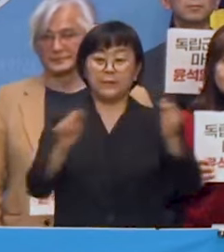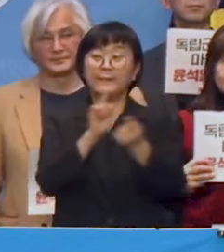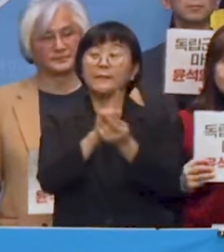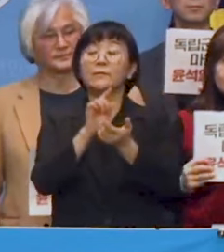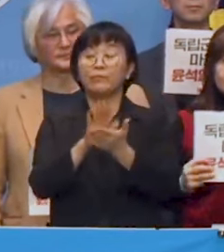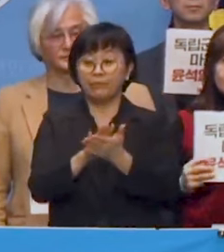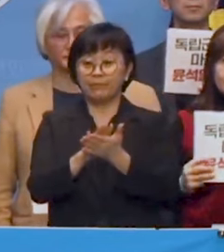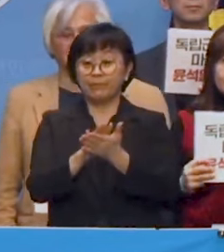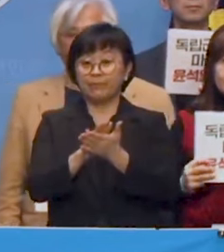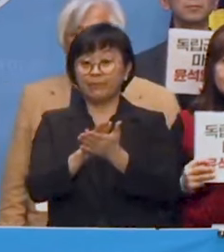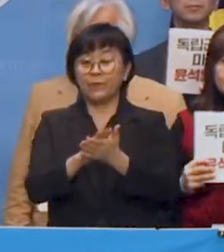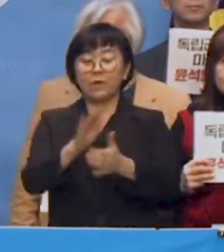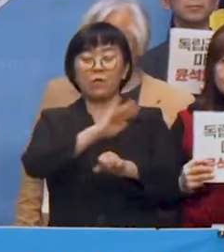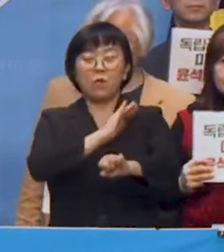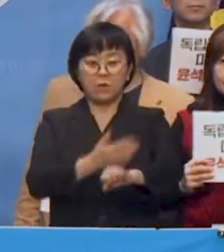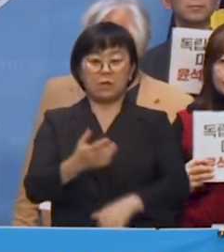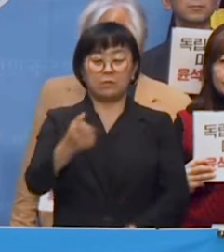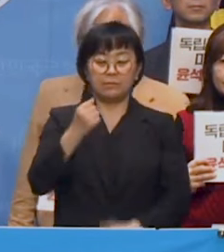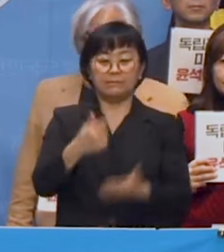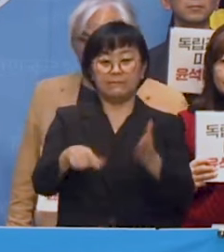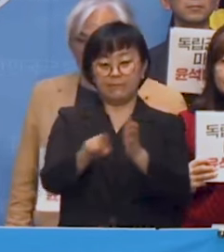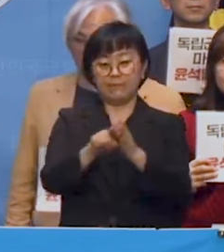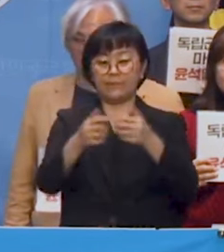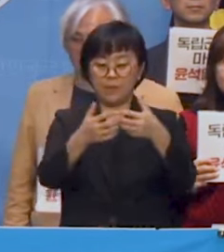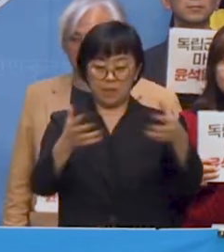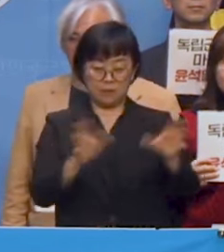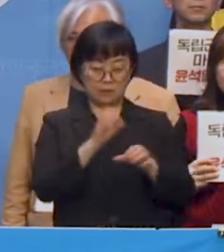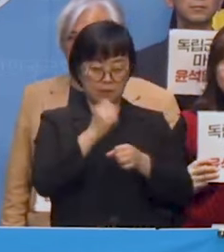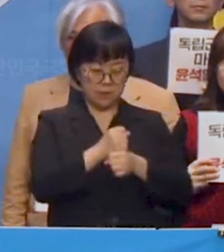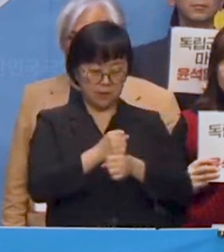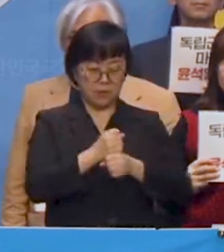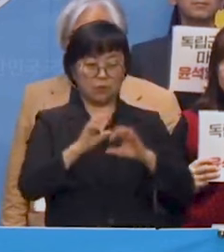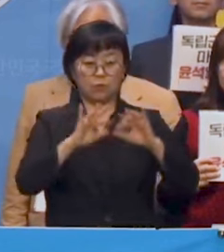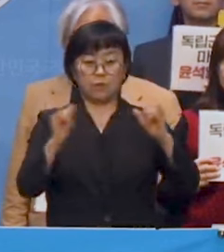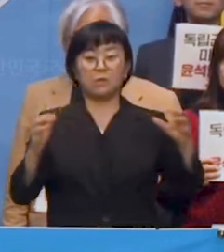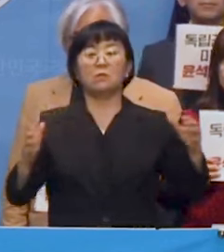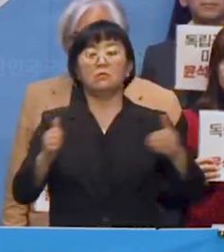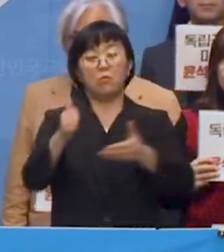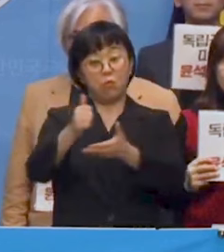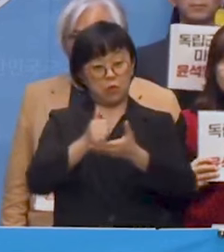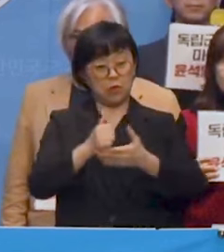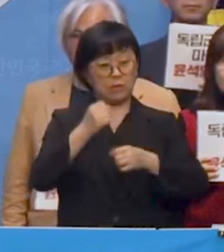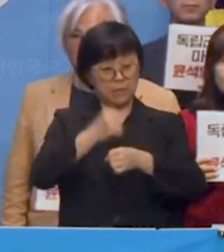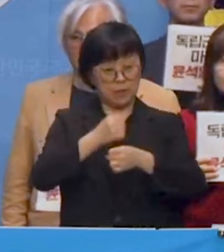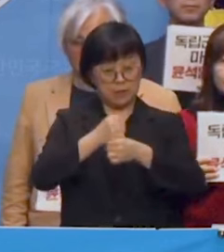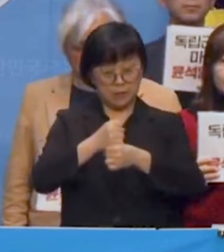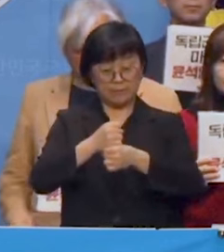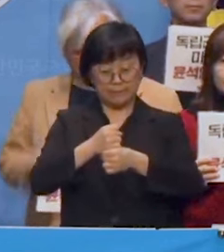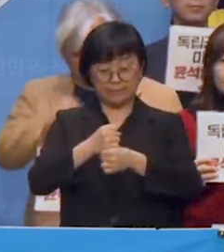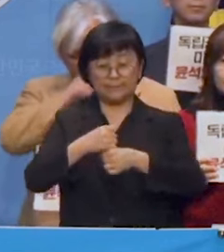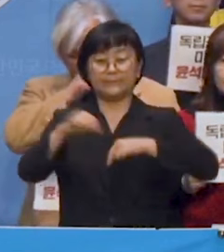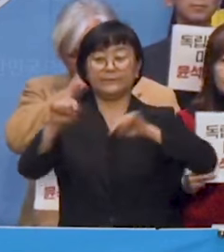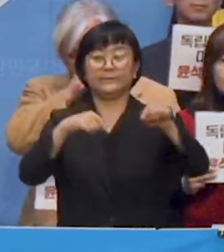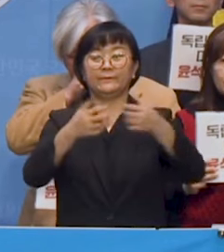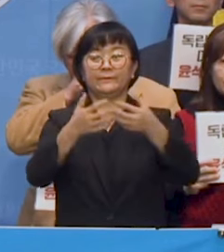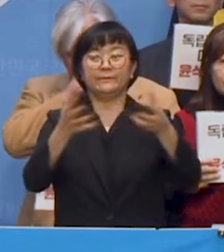나서서 국민들의 주권을 지키는 당을 만들자고 국민들을 모셔서 만든 정당입니다.